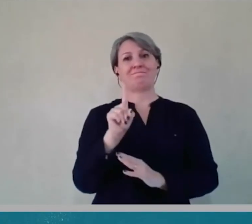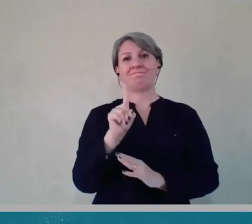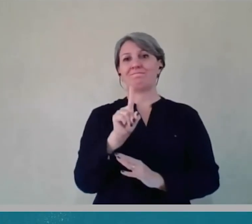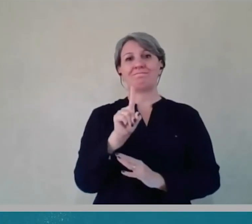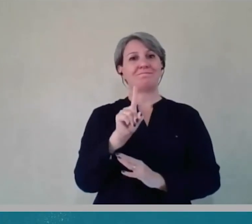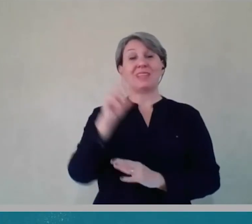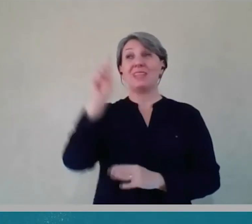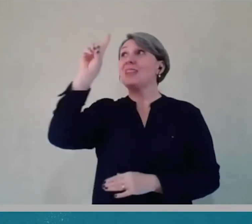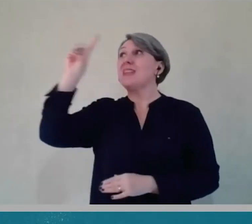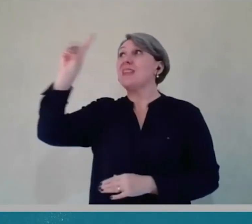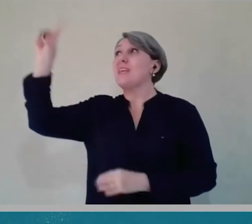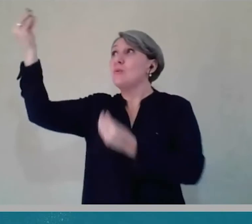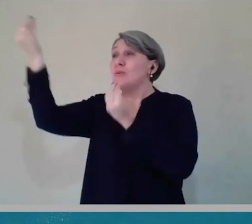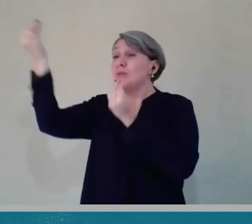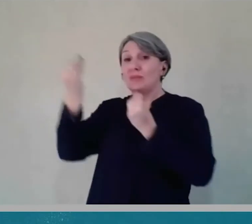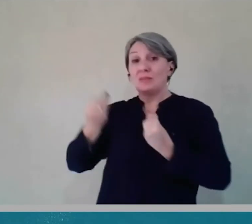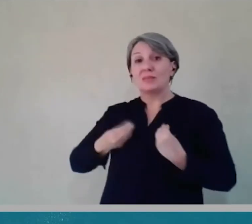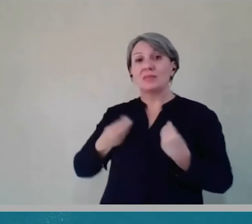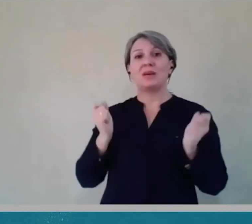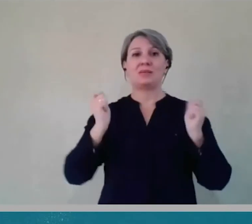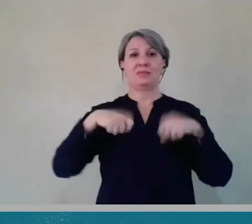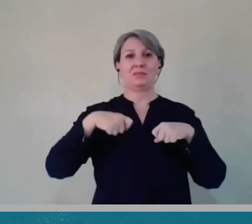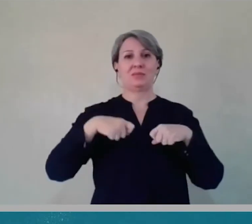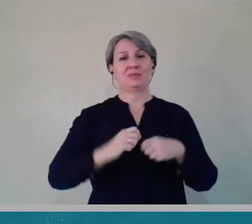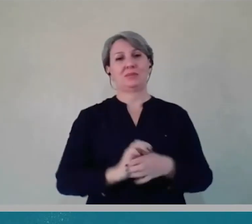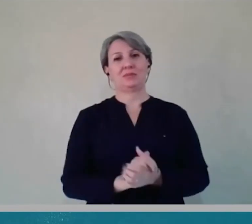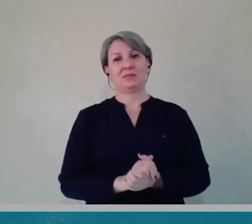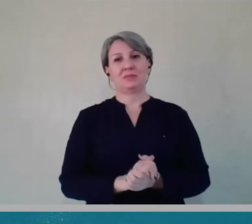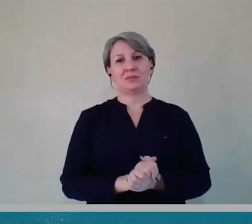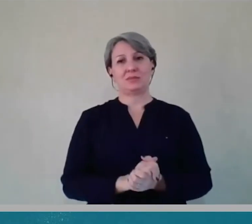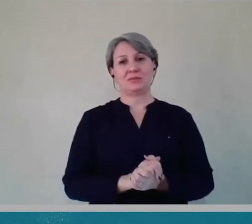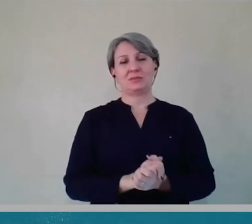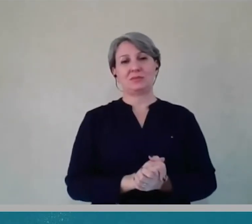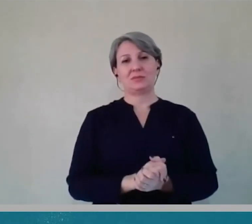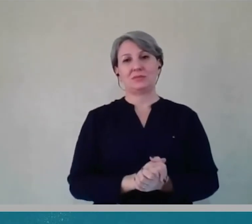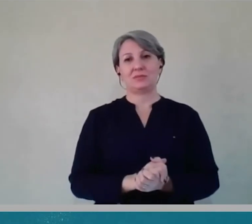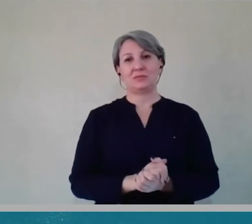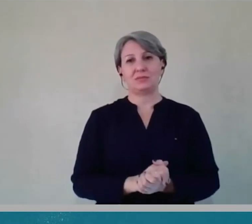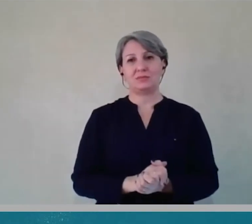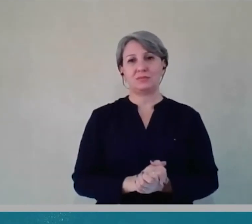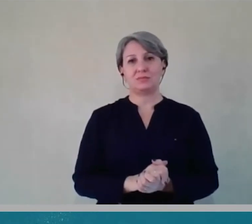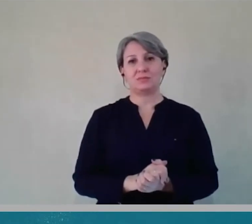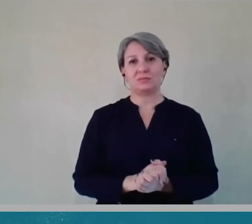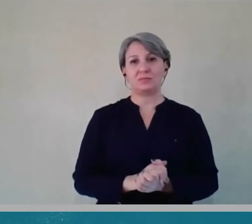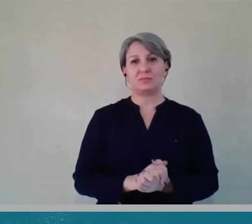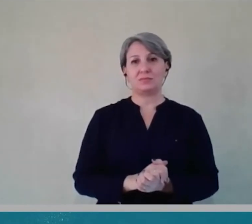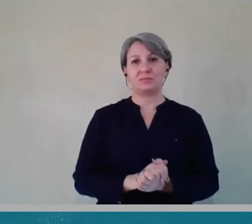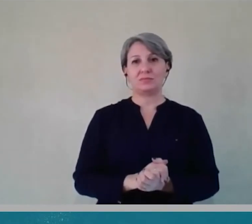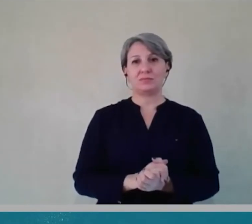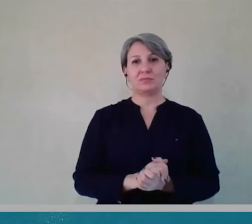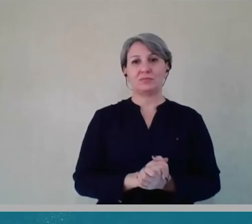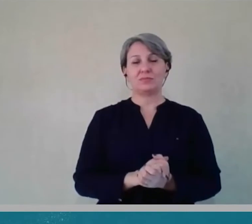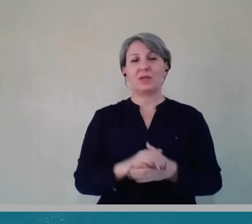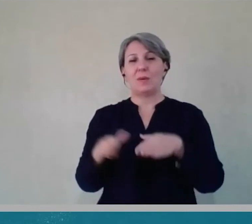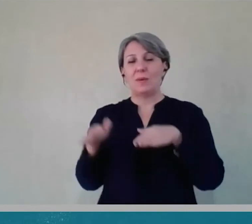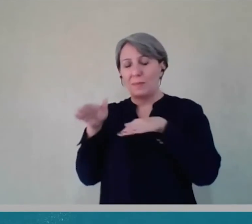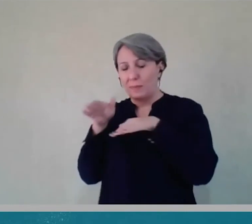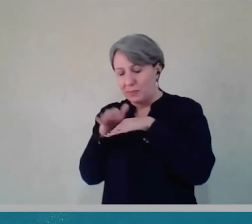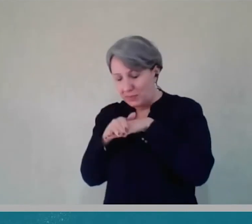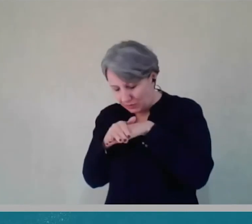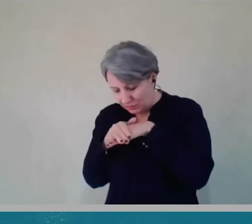que é a palavra de Deus, irmãos, você é esse humilde e arrependido de